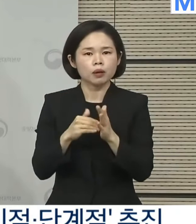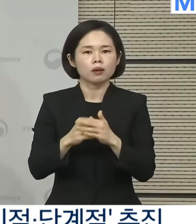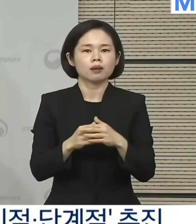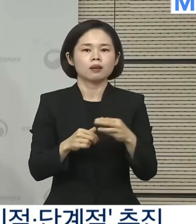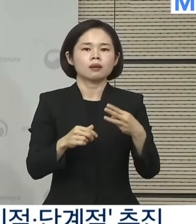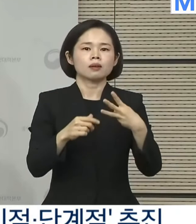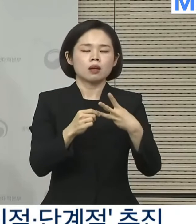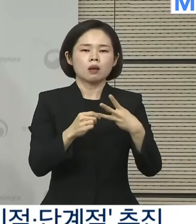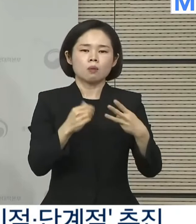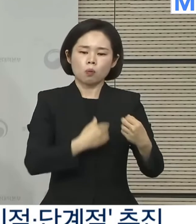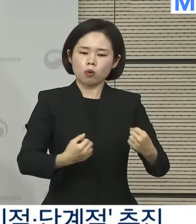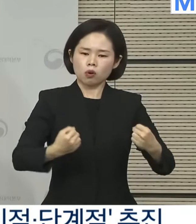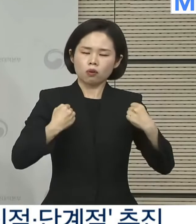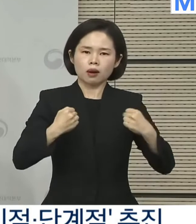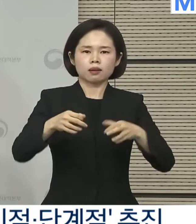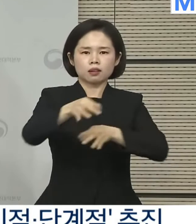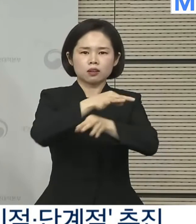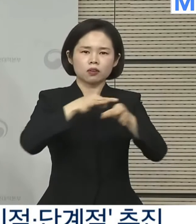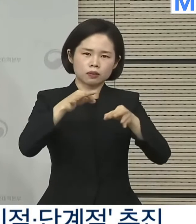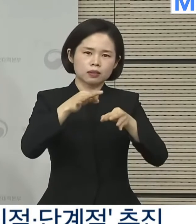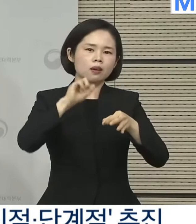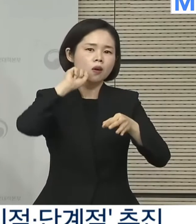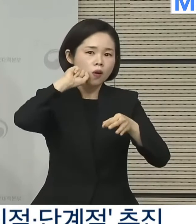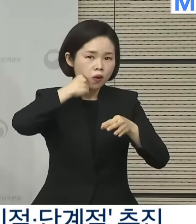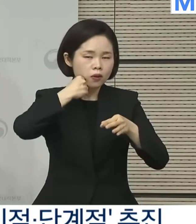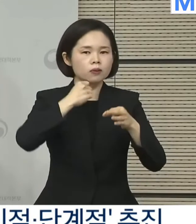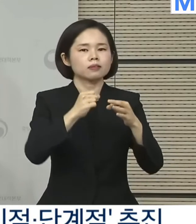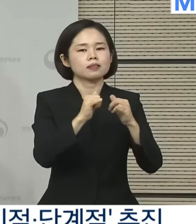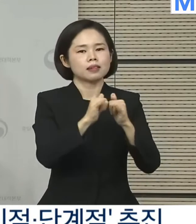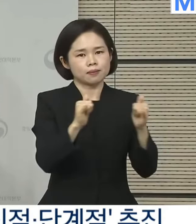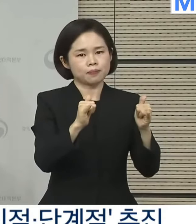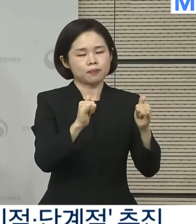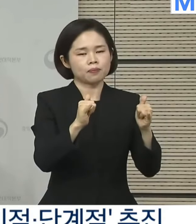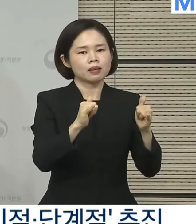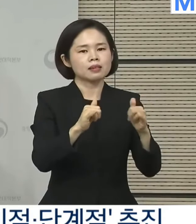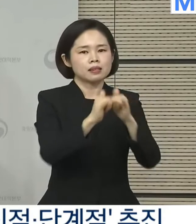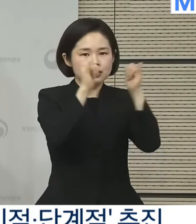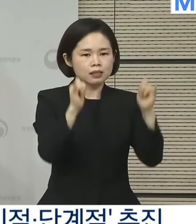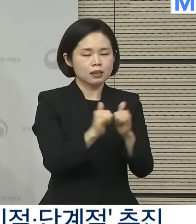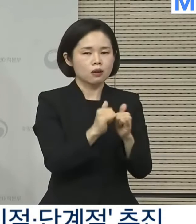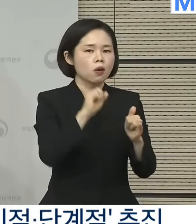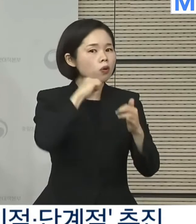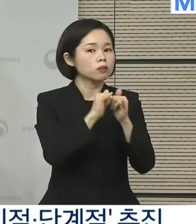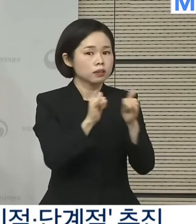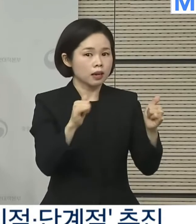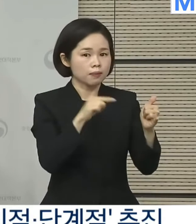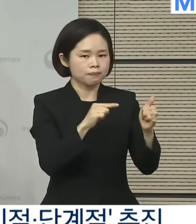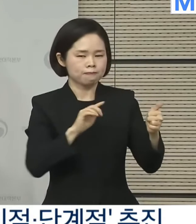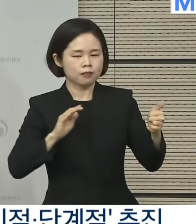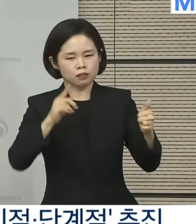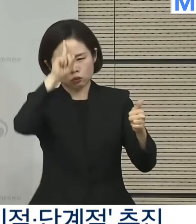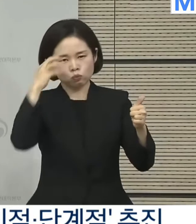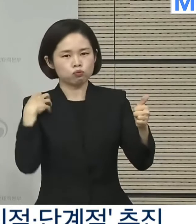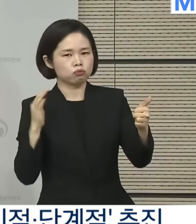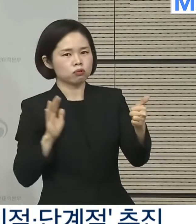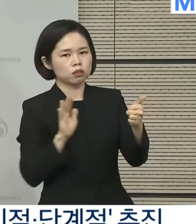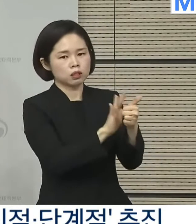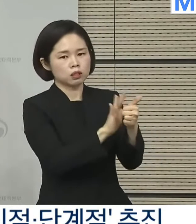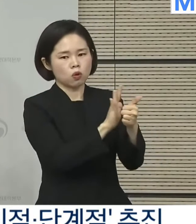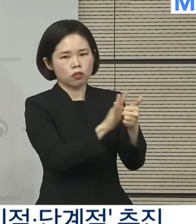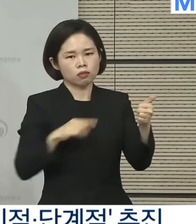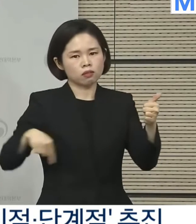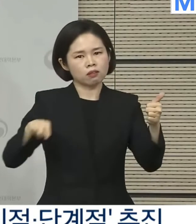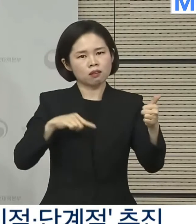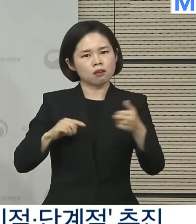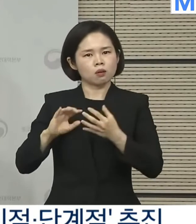또는 경제적으로 취약한 서민층들을 비롯한 사회 취약층들에 대해서 두터운 지원을 함께 검토해야